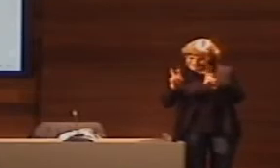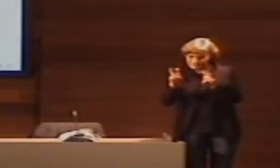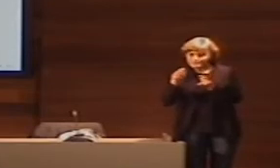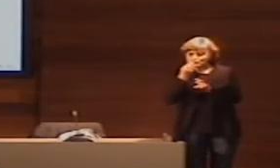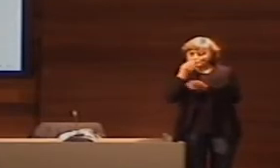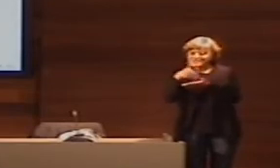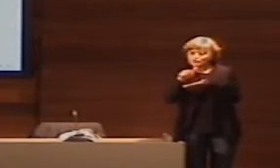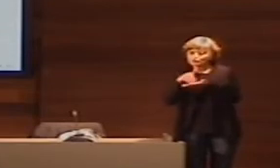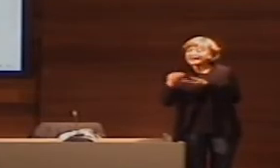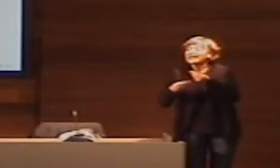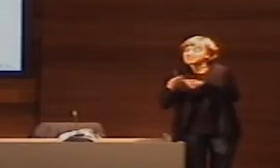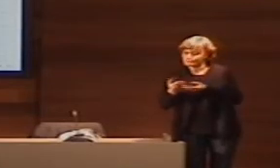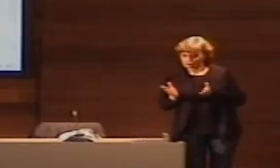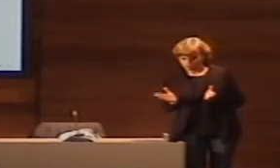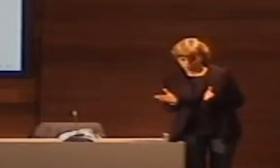orgánica.